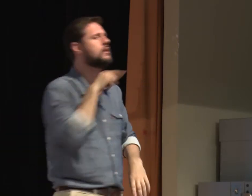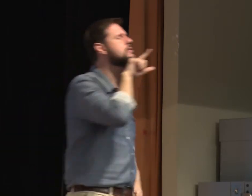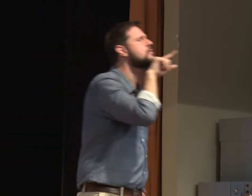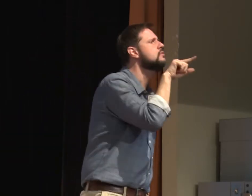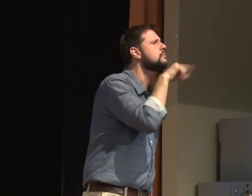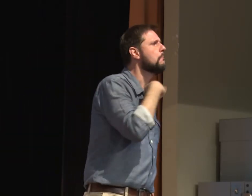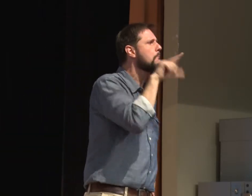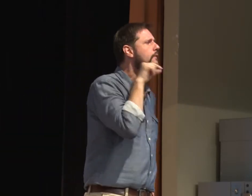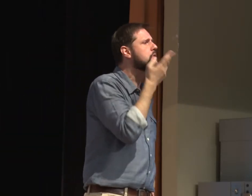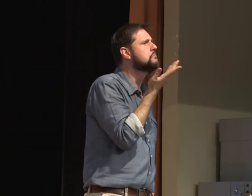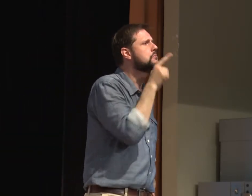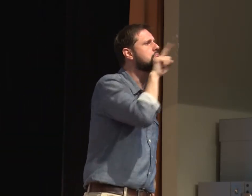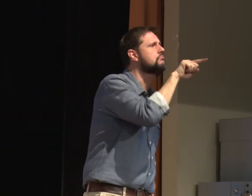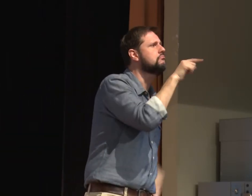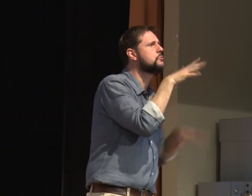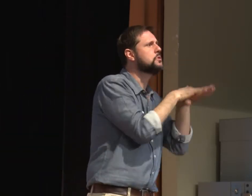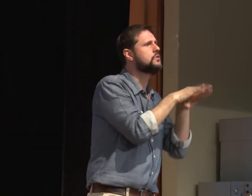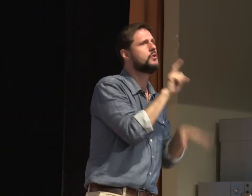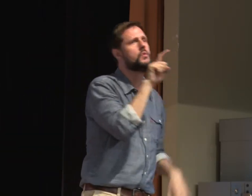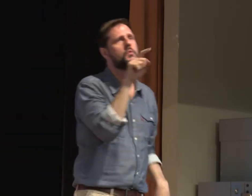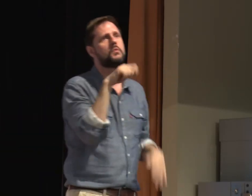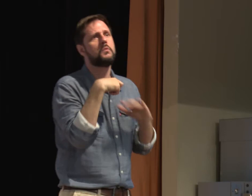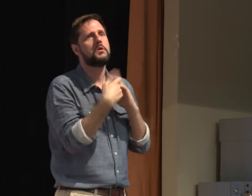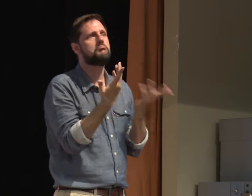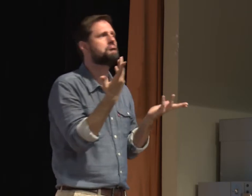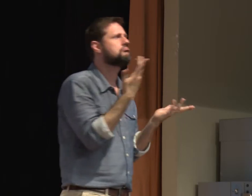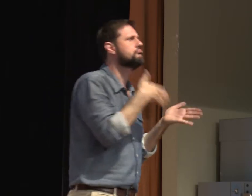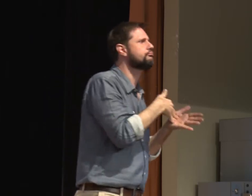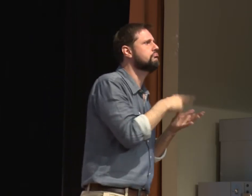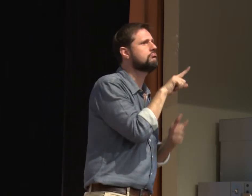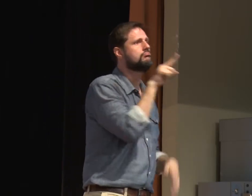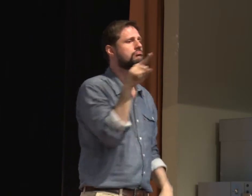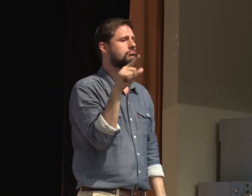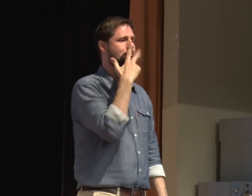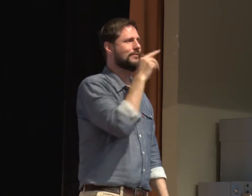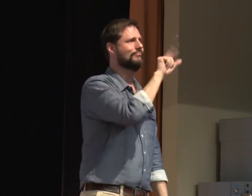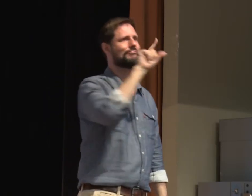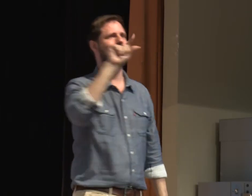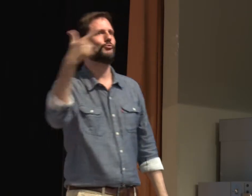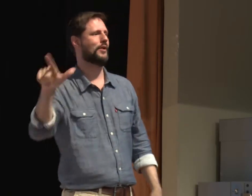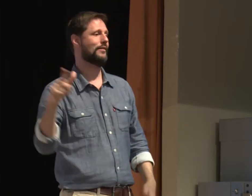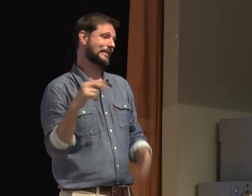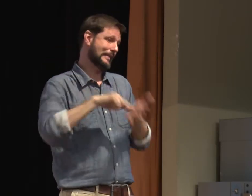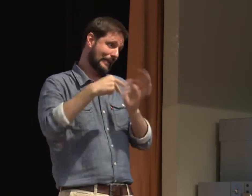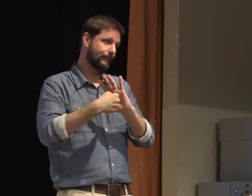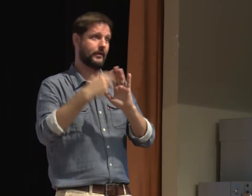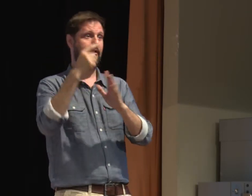Então, descobrimos que ela é responsável. Tá bom, se tem a preferência que seja inclusiva, qual seria? Qual eu vou